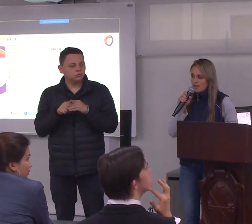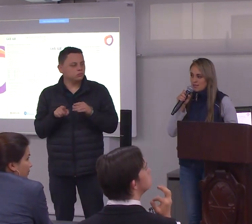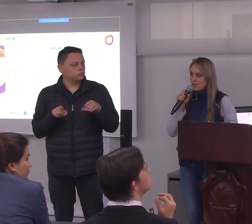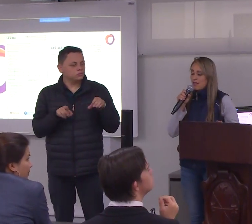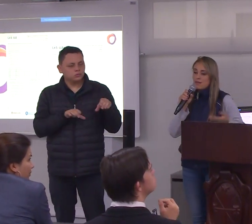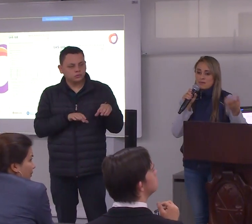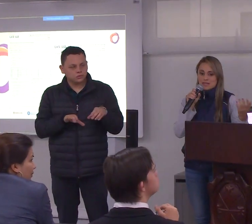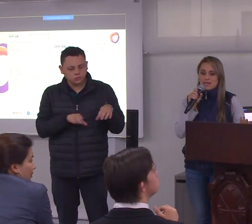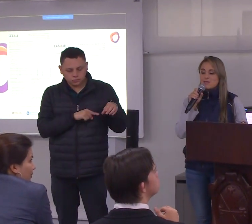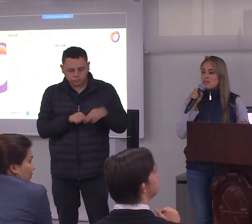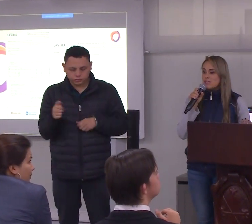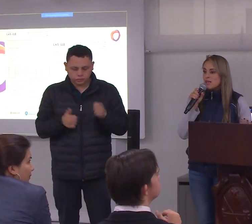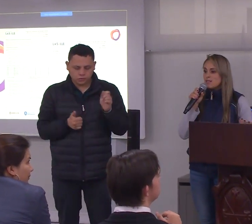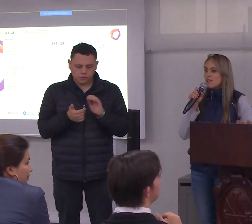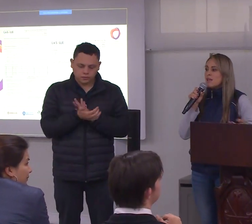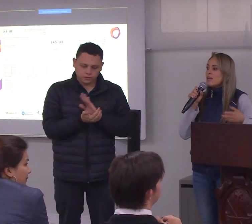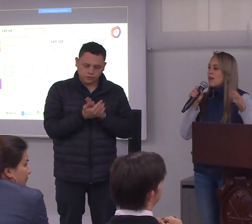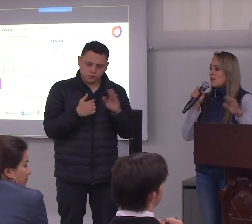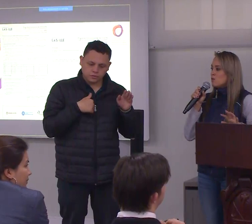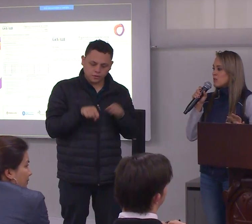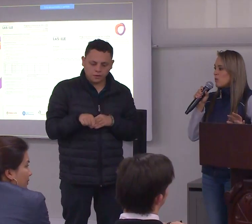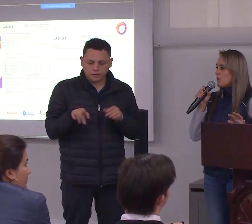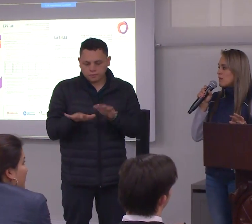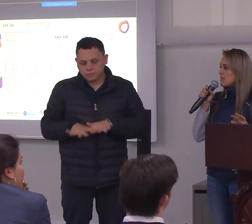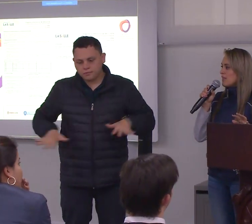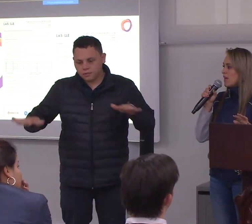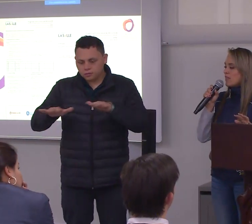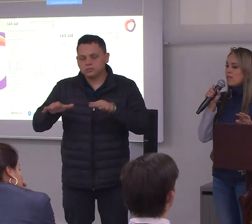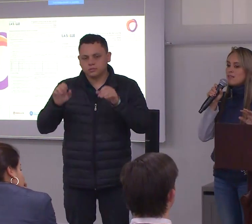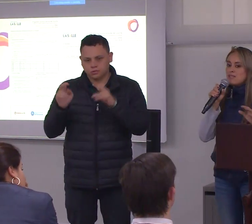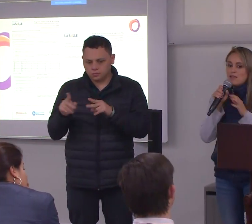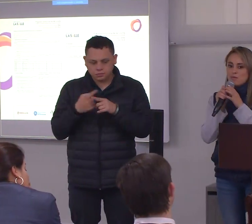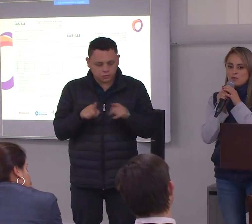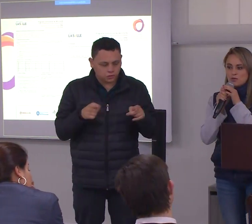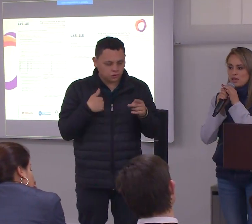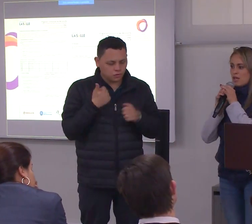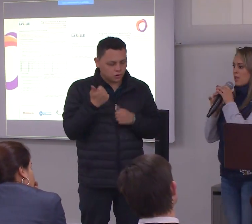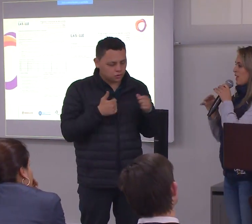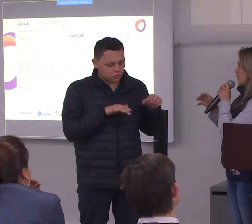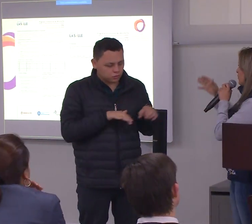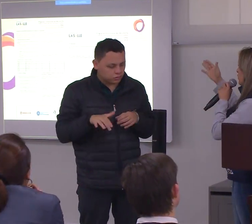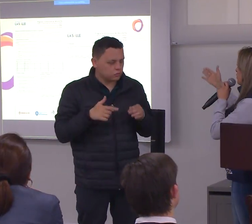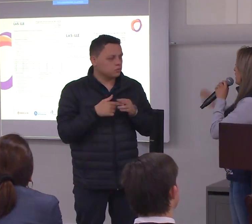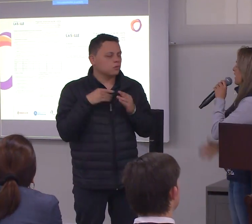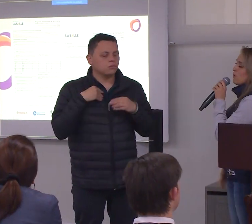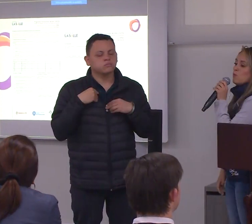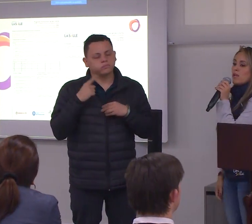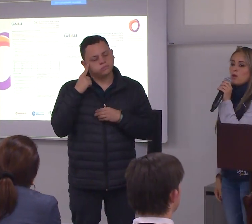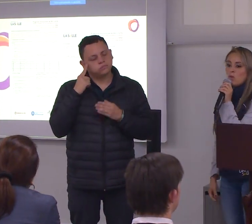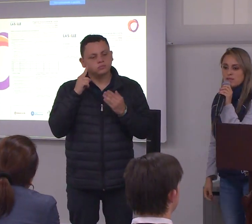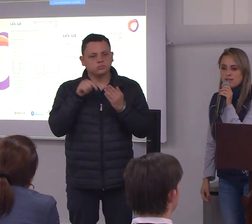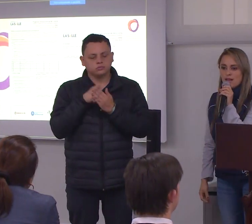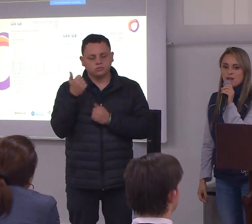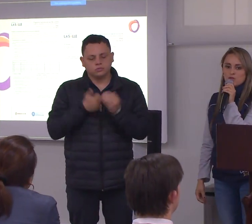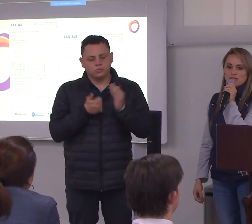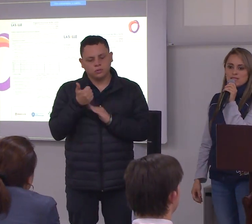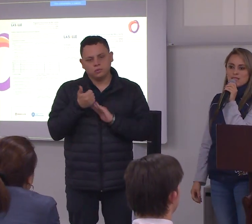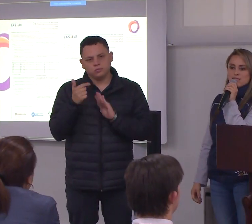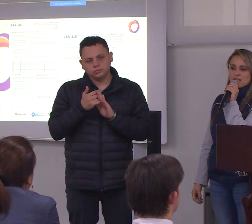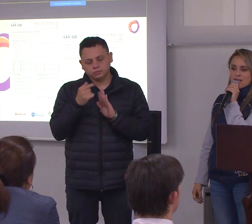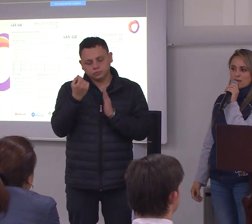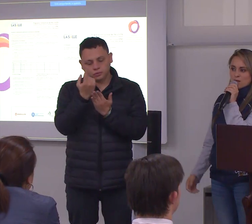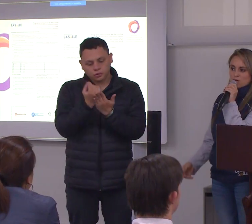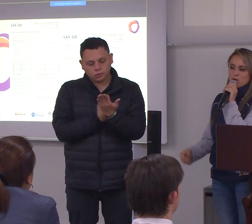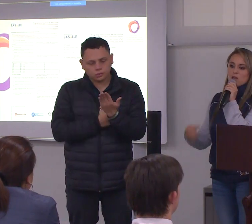actitudinales además de las físicas que hay en nuestra universidad y decidimos formular una encuesta a los